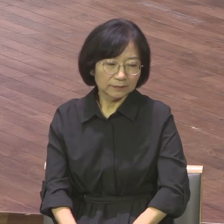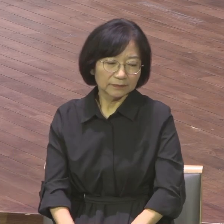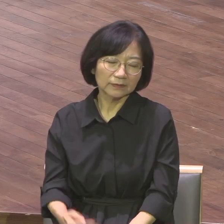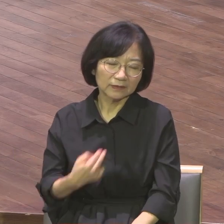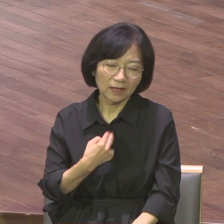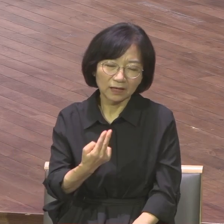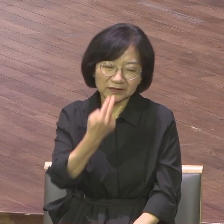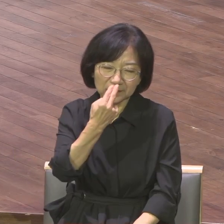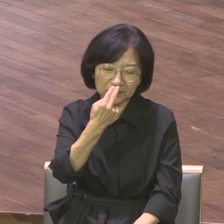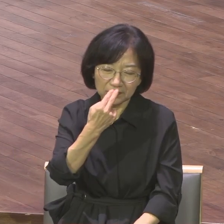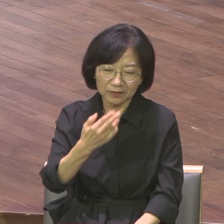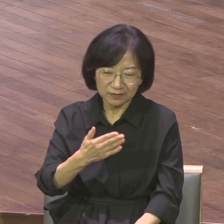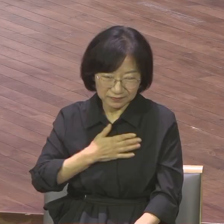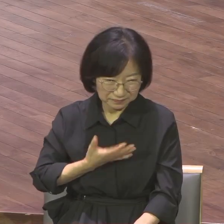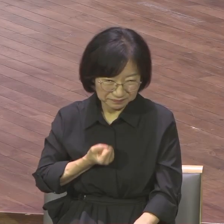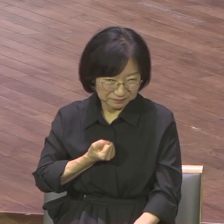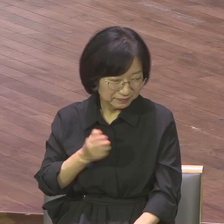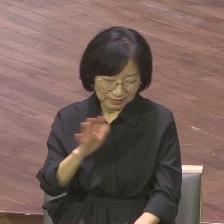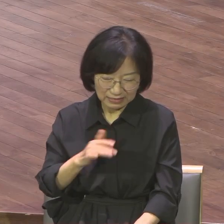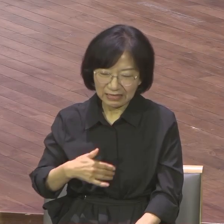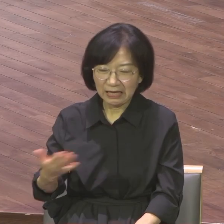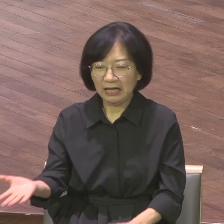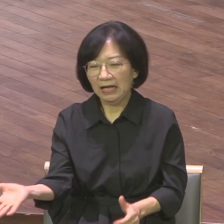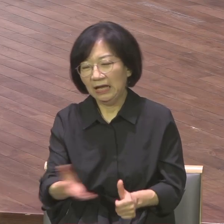그게 포로예요. 포로.